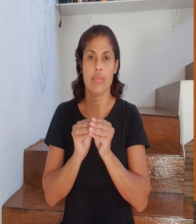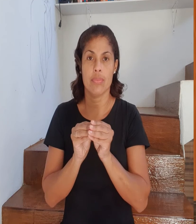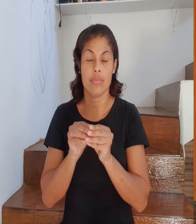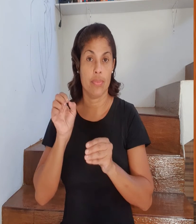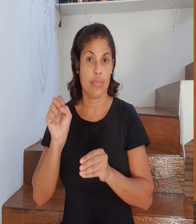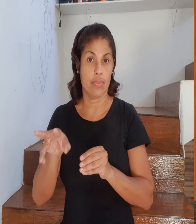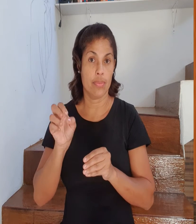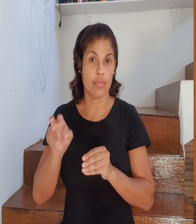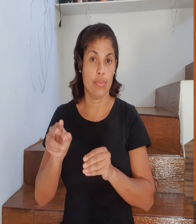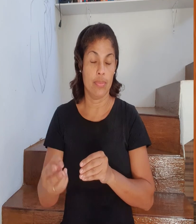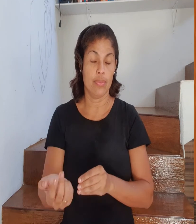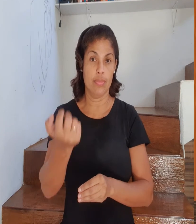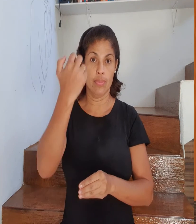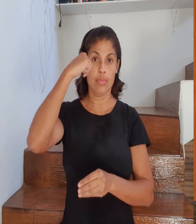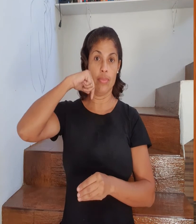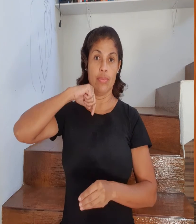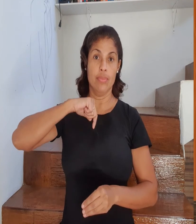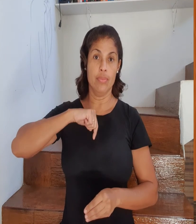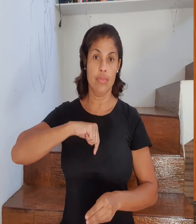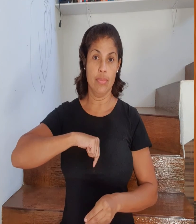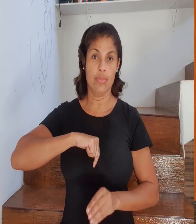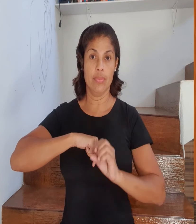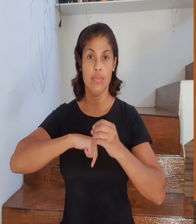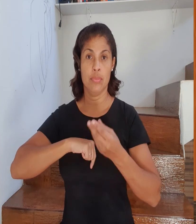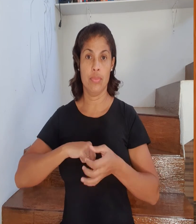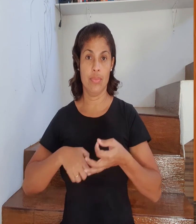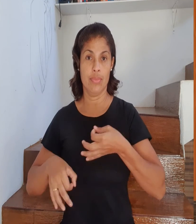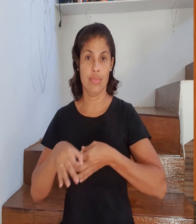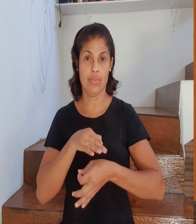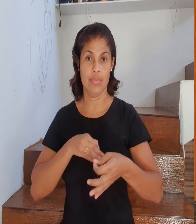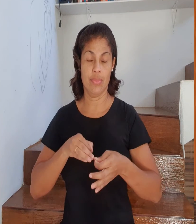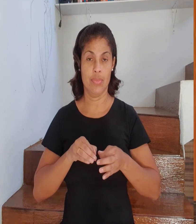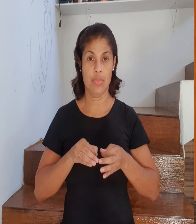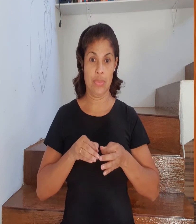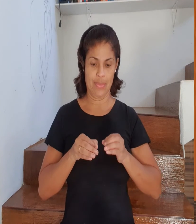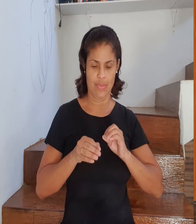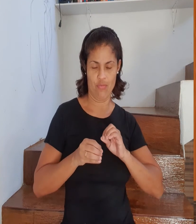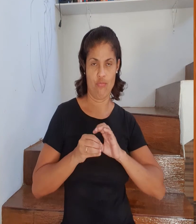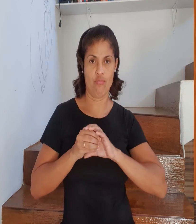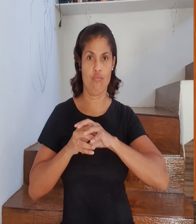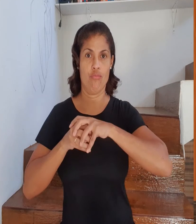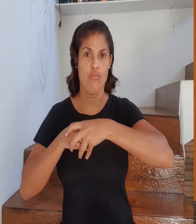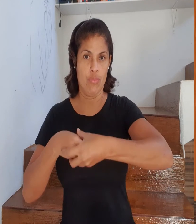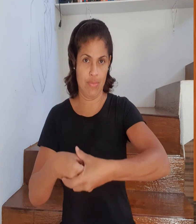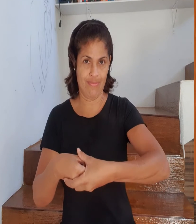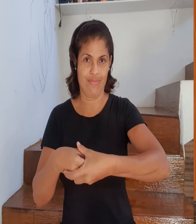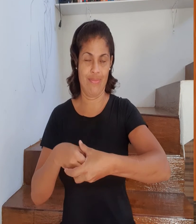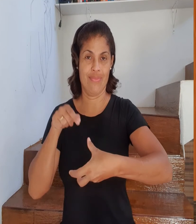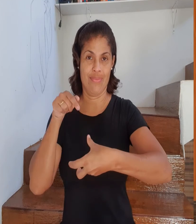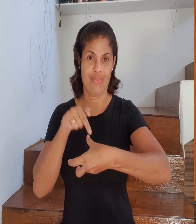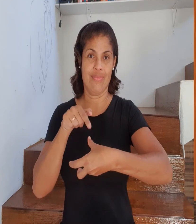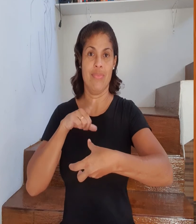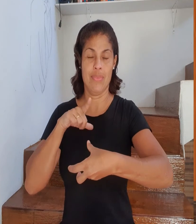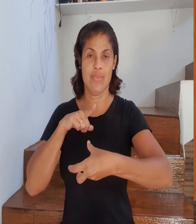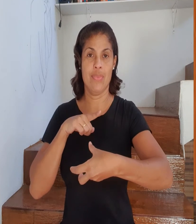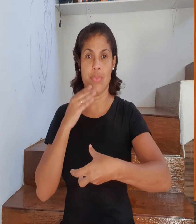resumo. Um vírus, após infectar ou ser fagocitado por um macrófago, por exemplo, que funciona como